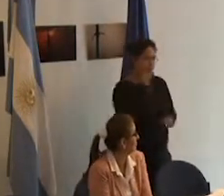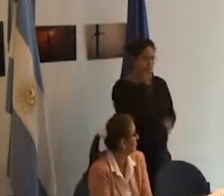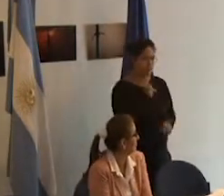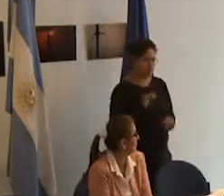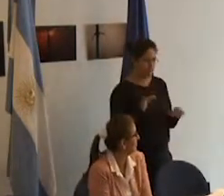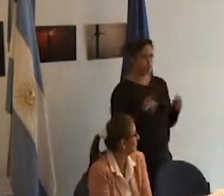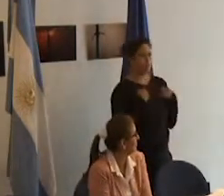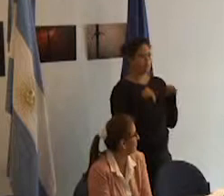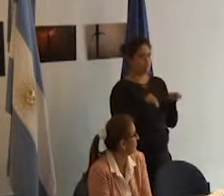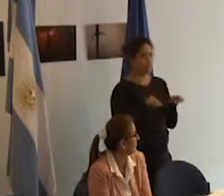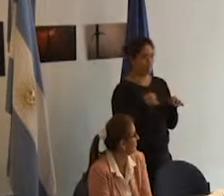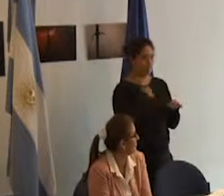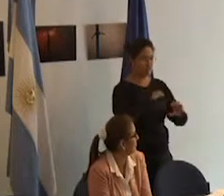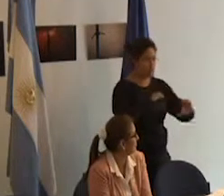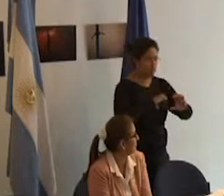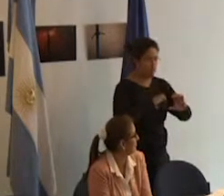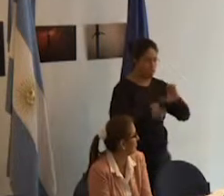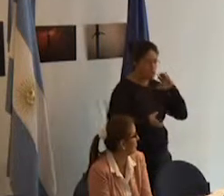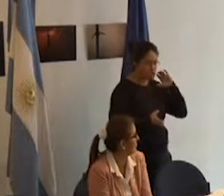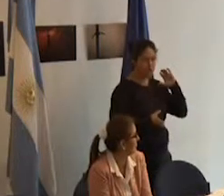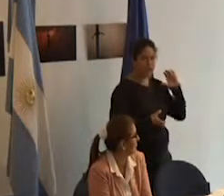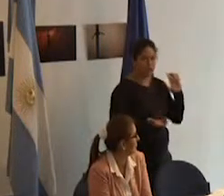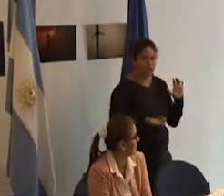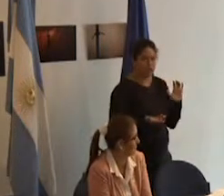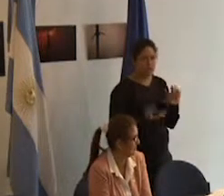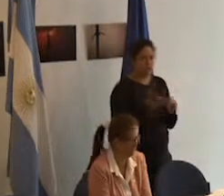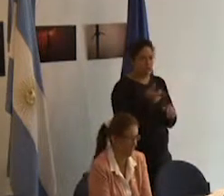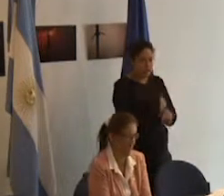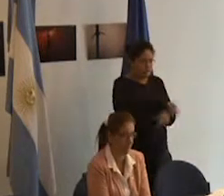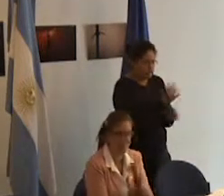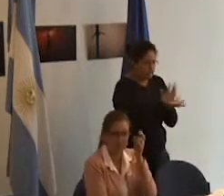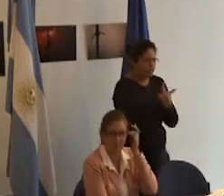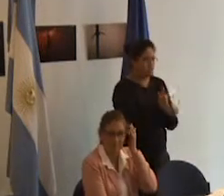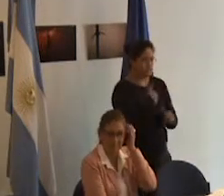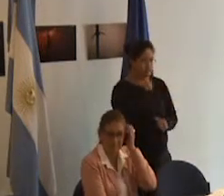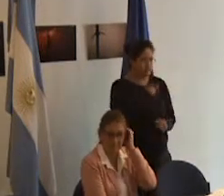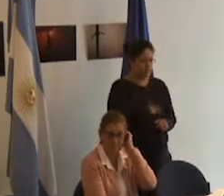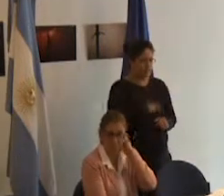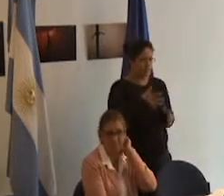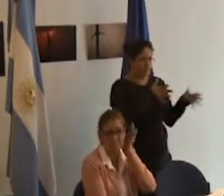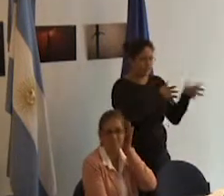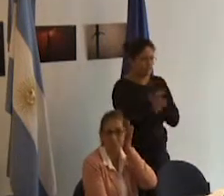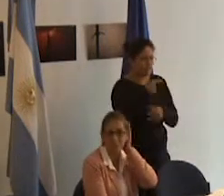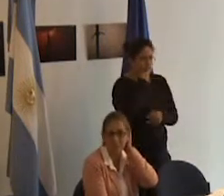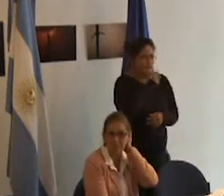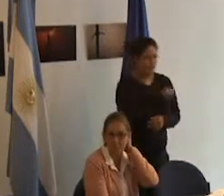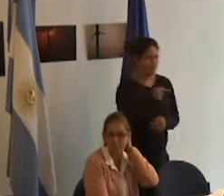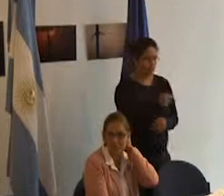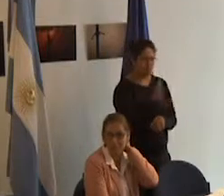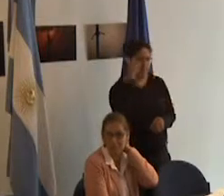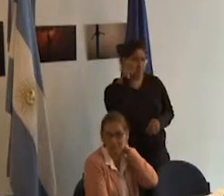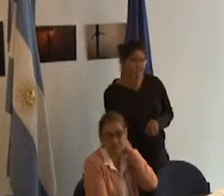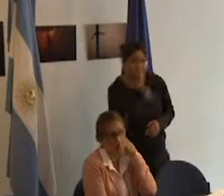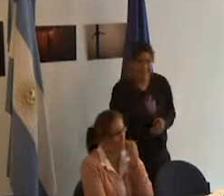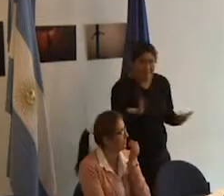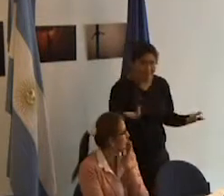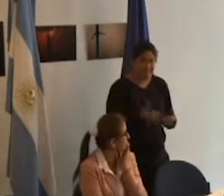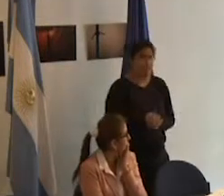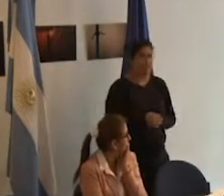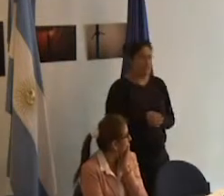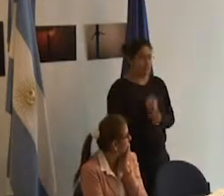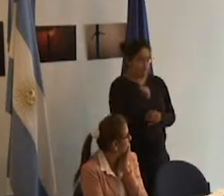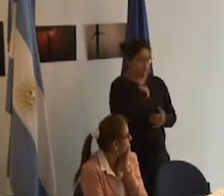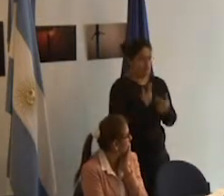estudiantes con los que yo no me puedo comunicar, un grupo de estudiantes a los que yo les tengo que enseñar una lengua que ellos no escuchan,